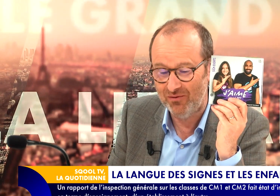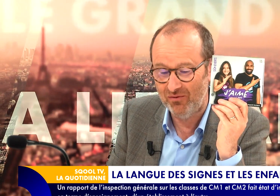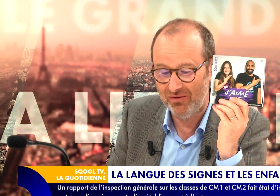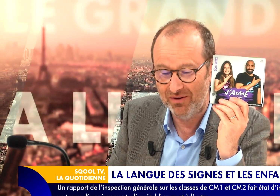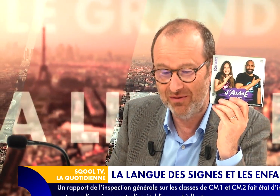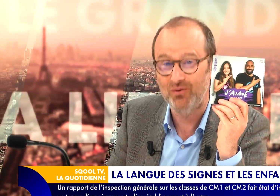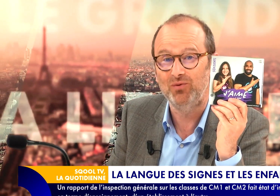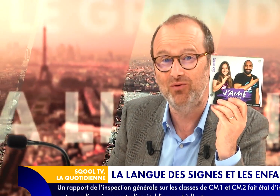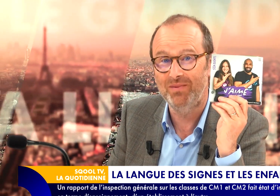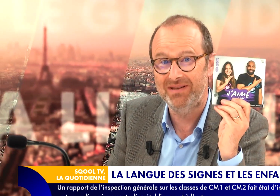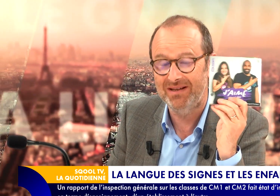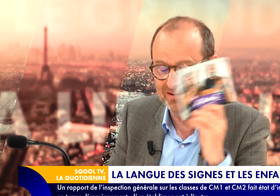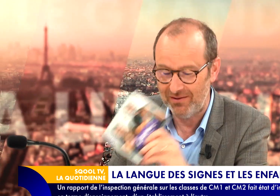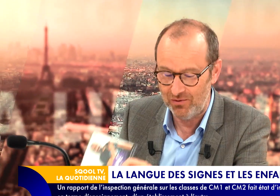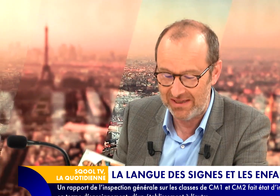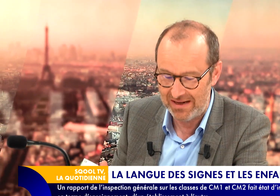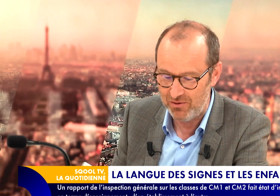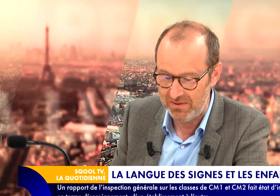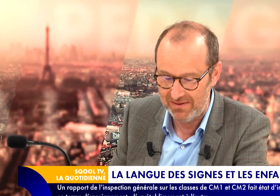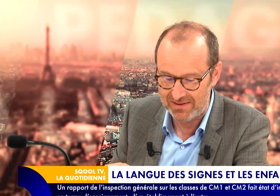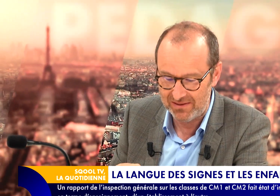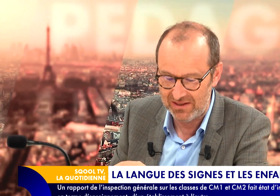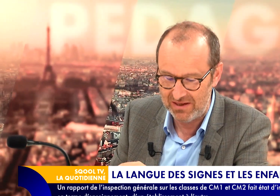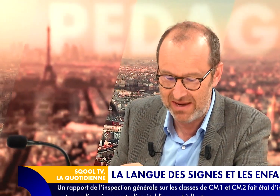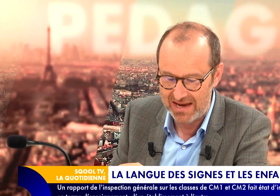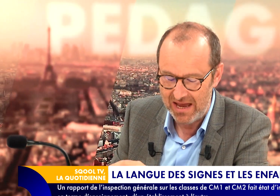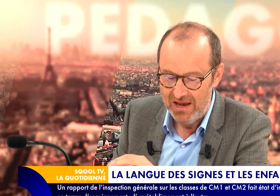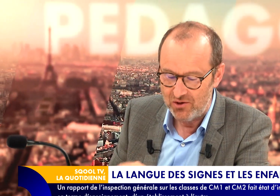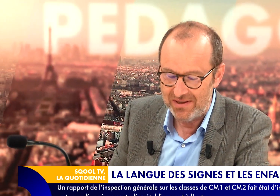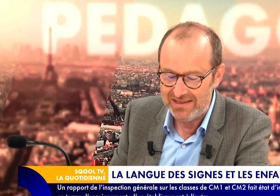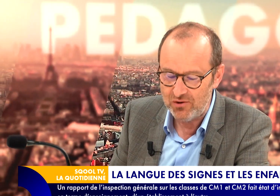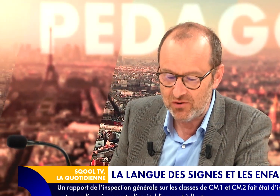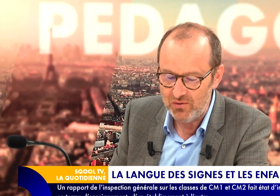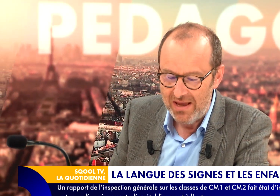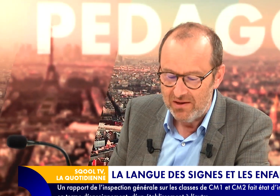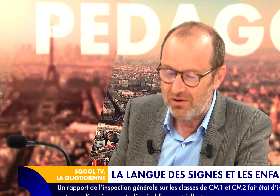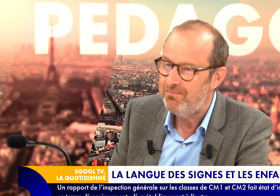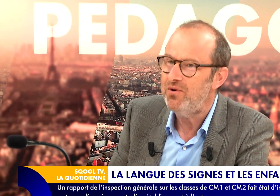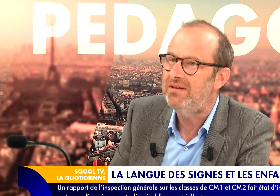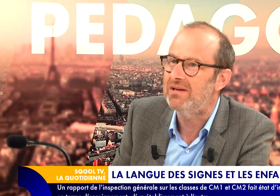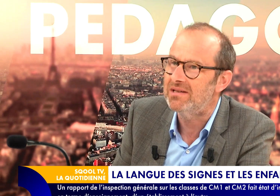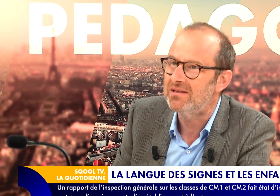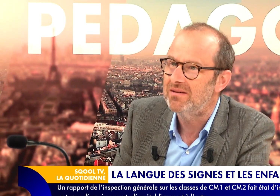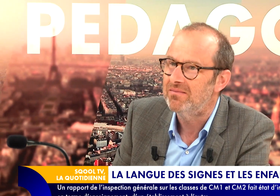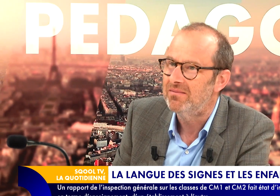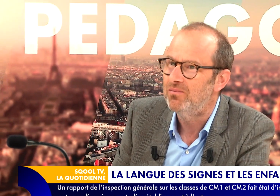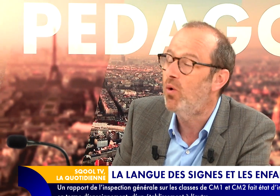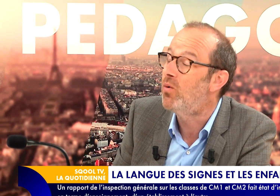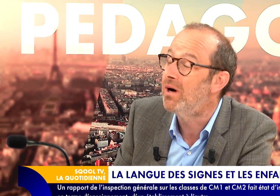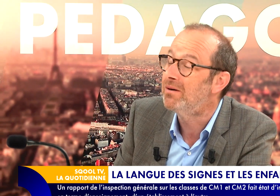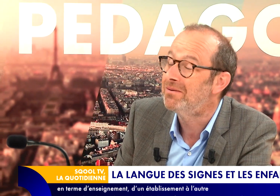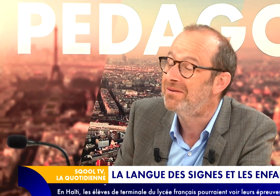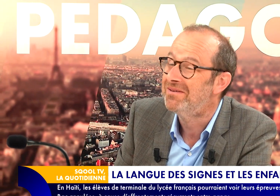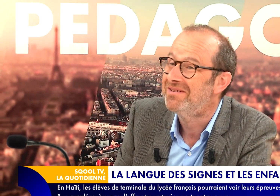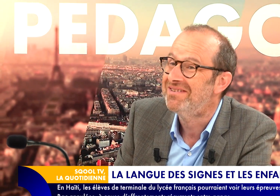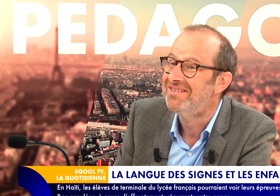carton sur YouTube et c'est le titre de cet album qui vient de sortir chez Bayard Jeunesse. C'est une chanson sur la politesse. Oui. Pourquoi?